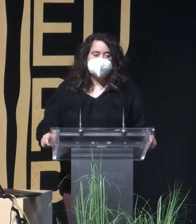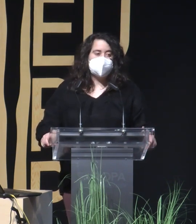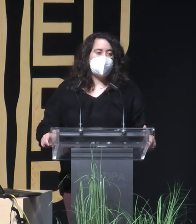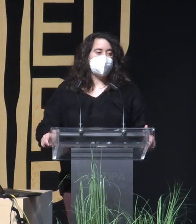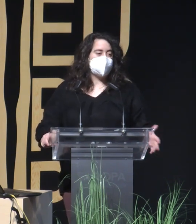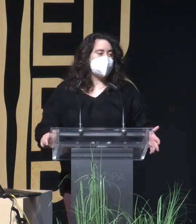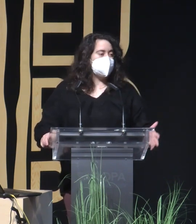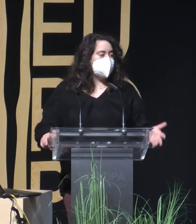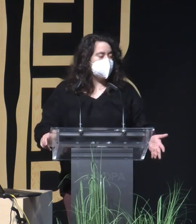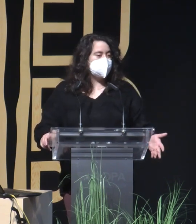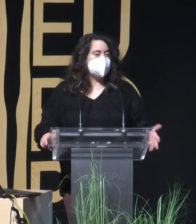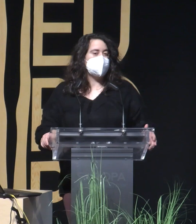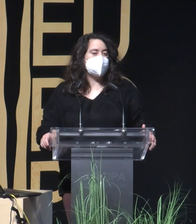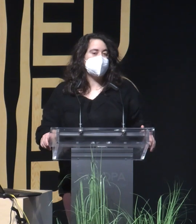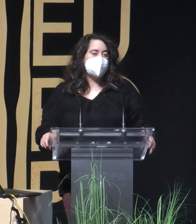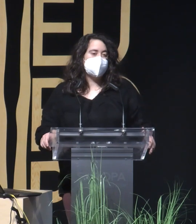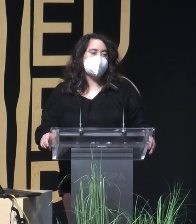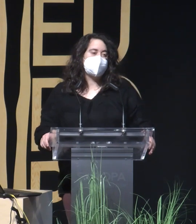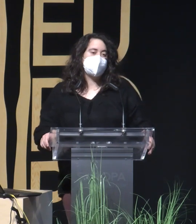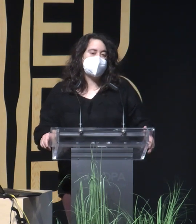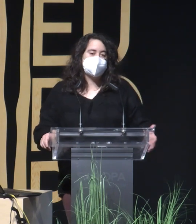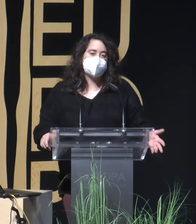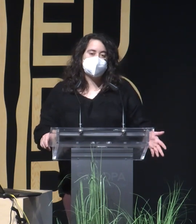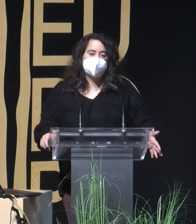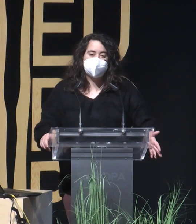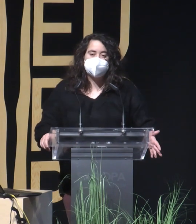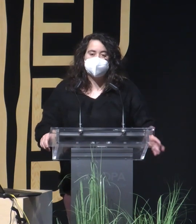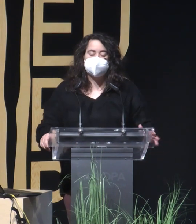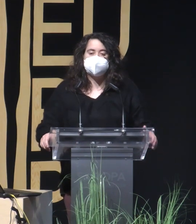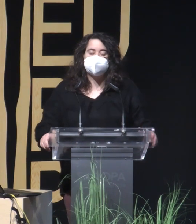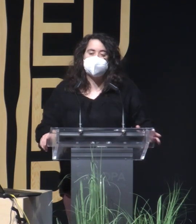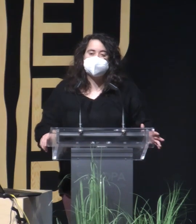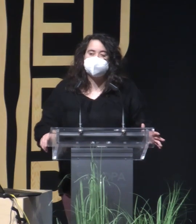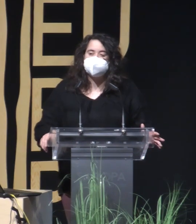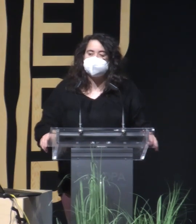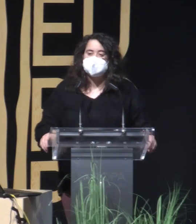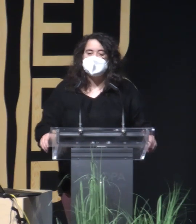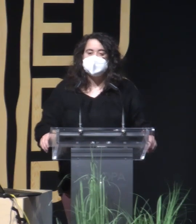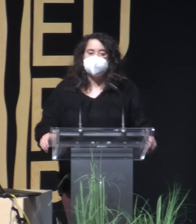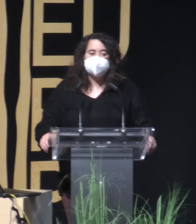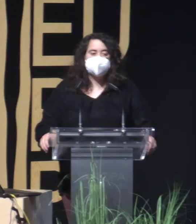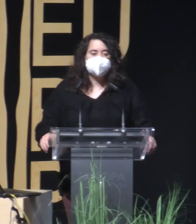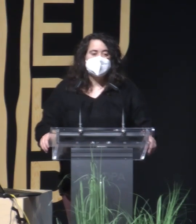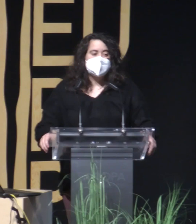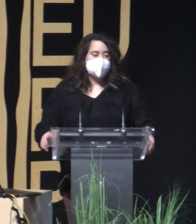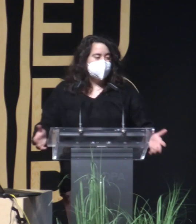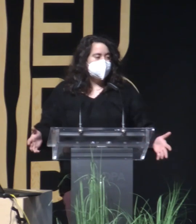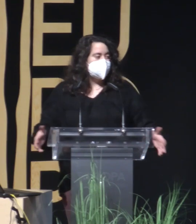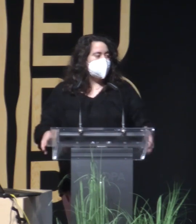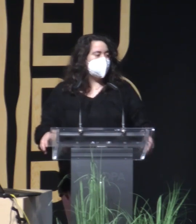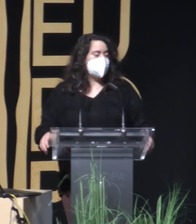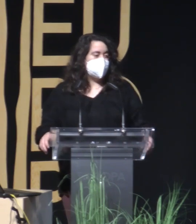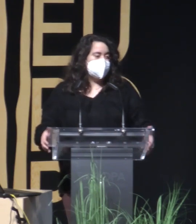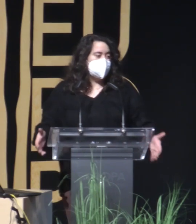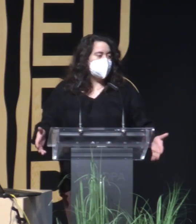esta sala, vuestro interés y vuestra participación en este 26º Encuentro de las Escuelas de Madres y Padres, que habéis